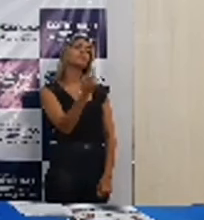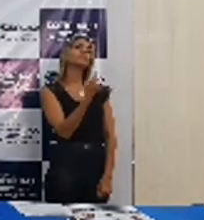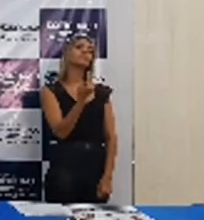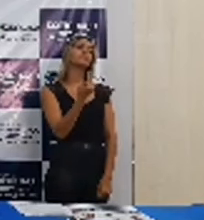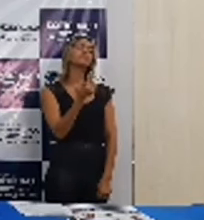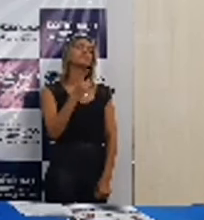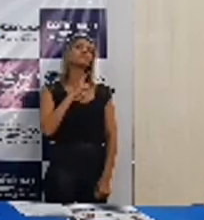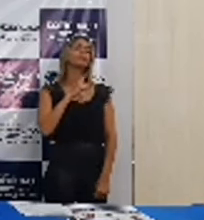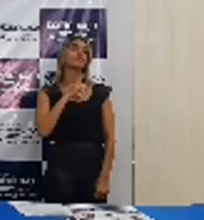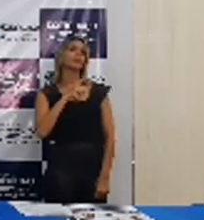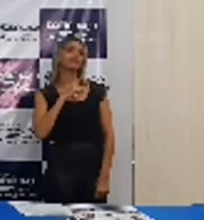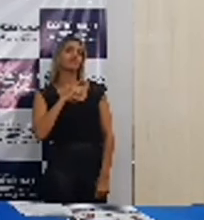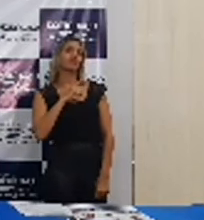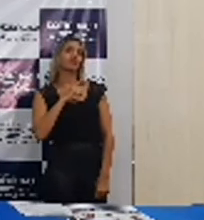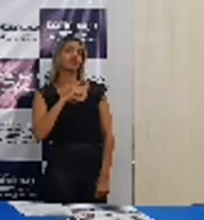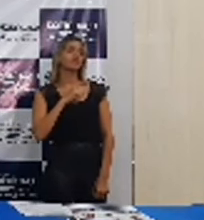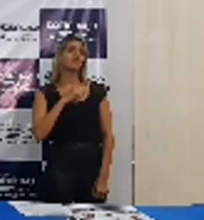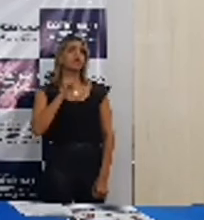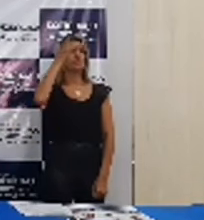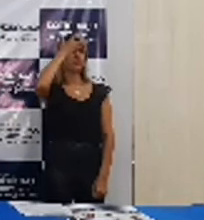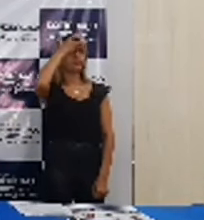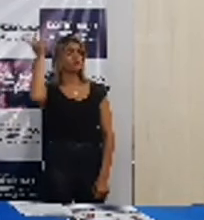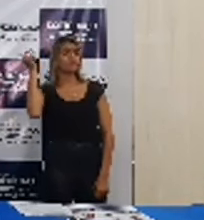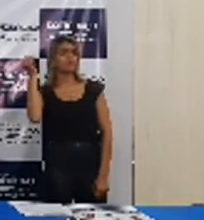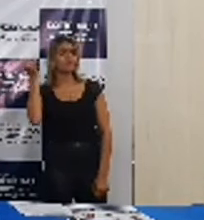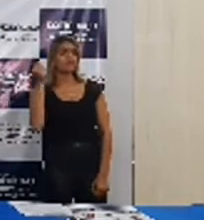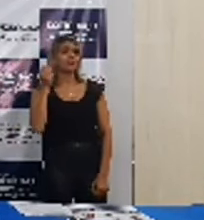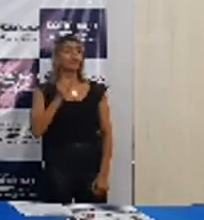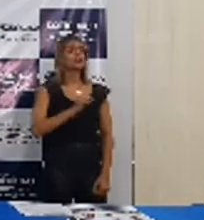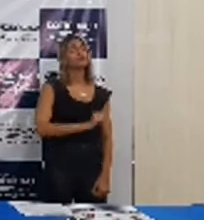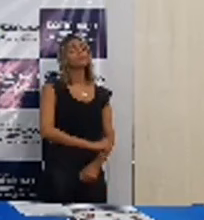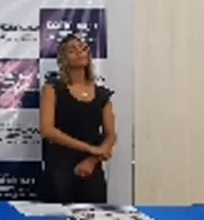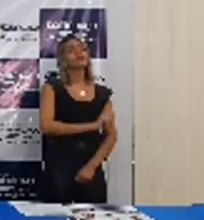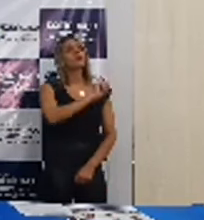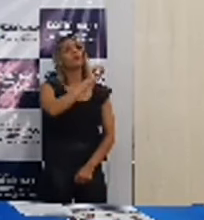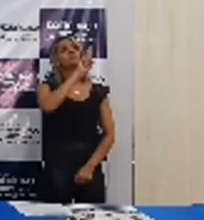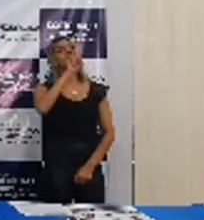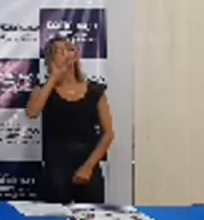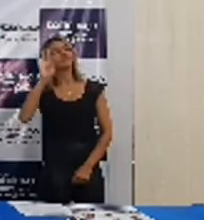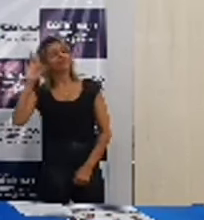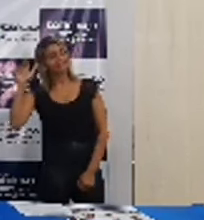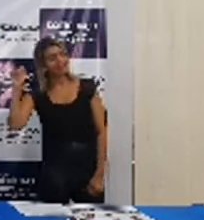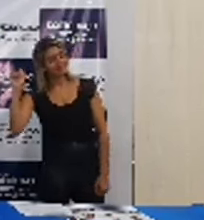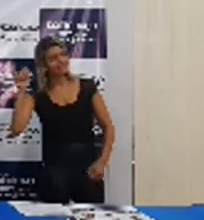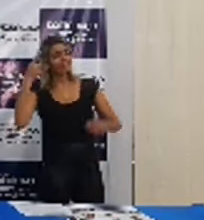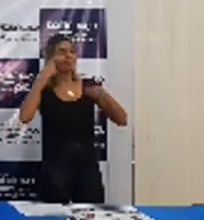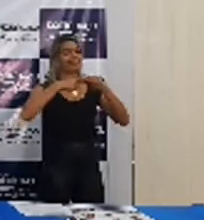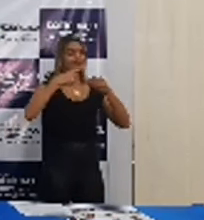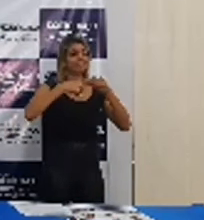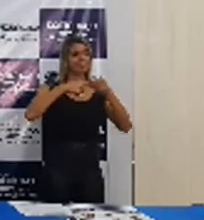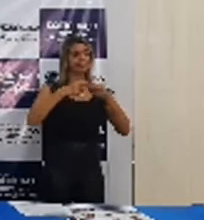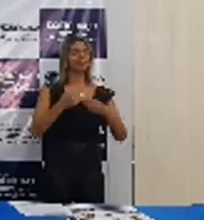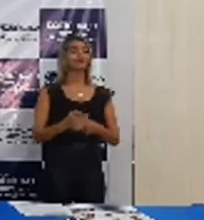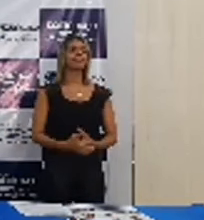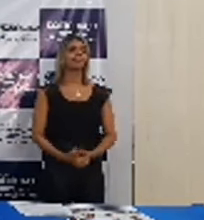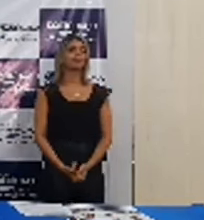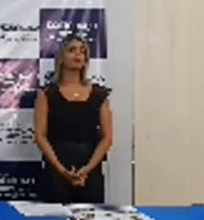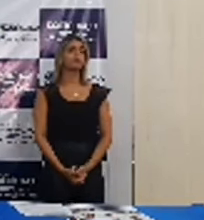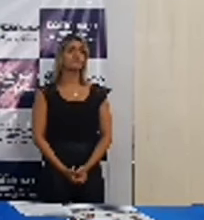da população vinda de fora. Então, há uma coordenação com os municípios vizinhos, com